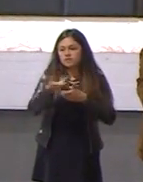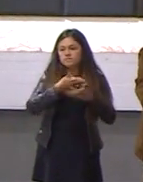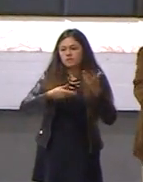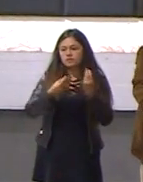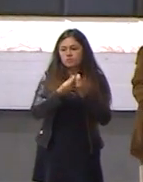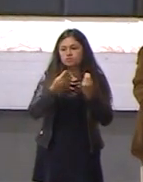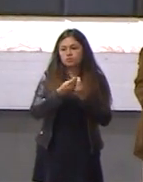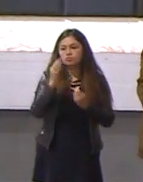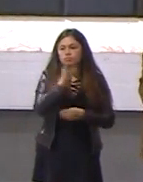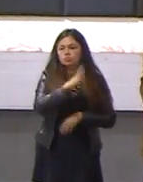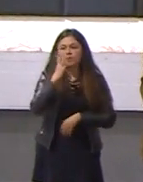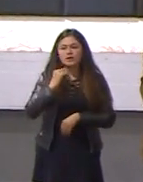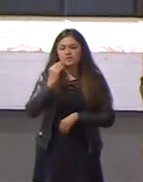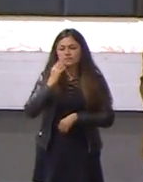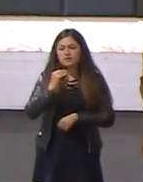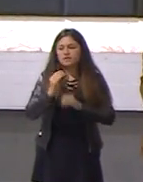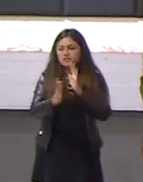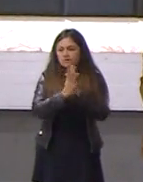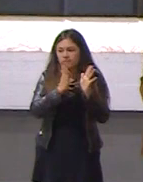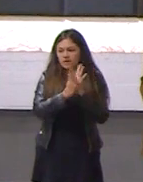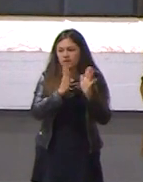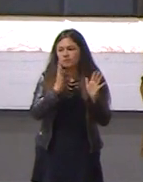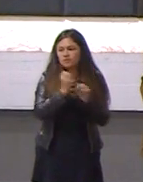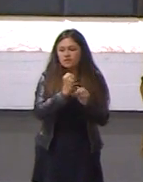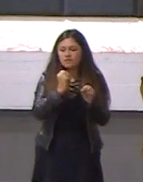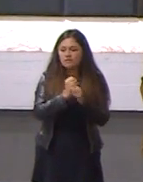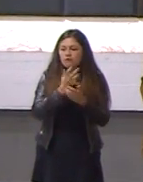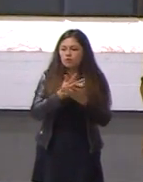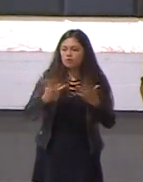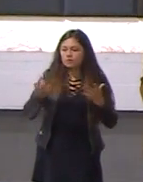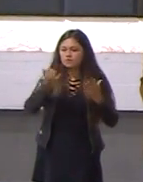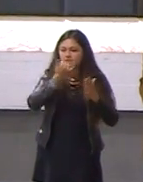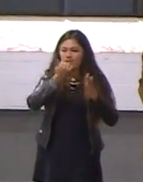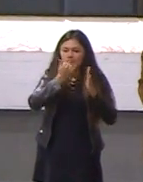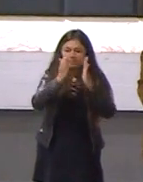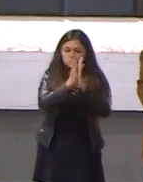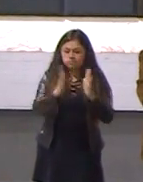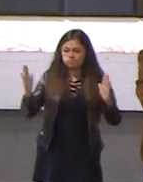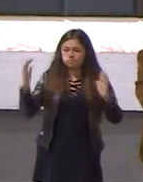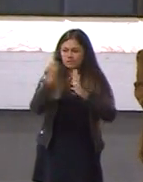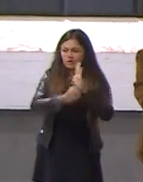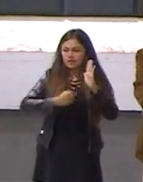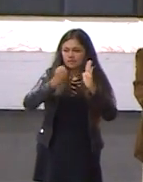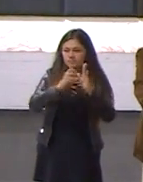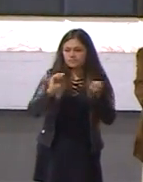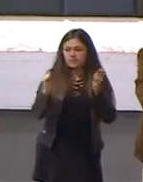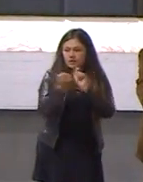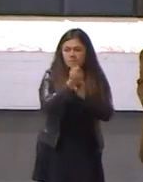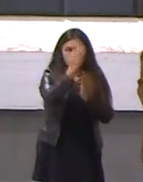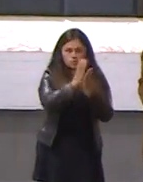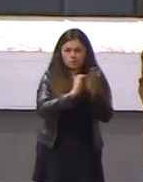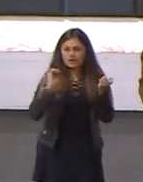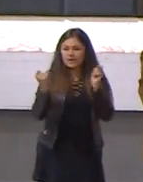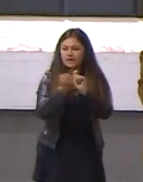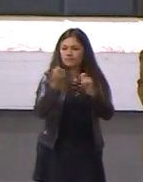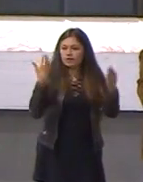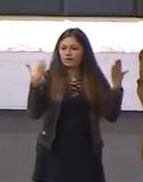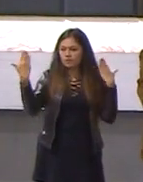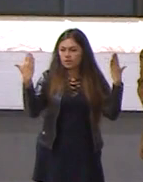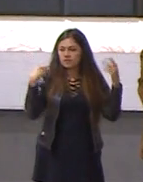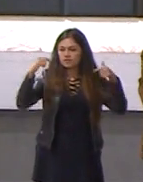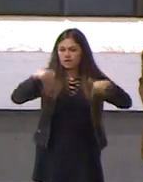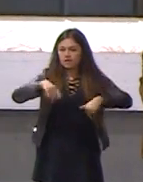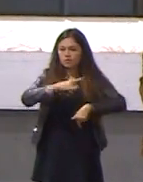trayectoria y desde su perspectiva los acontecimientos que han marcado la transformación de la educación física en la universidad